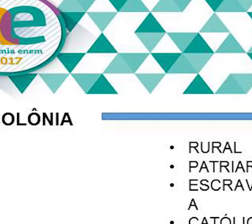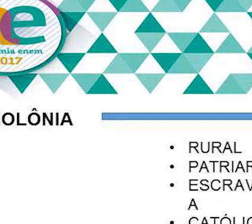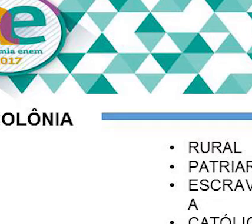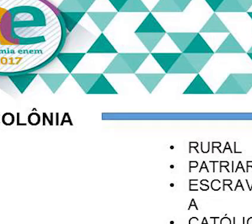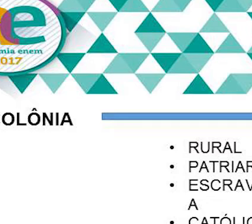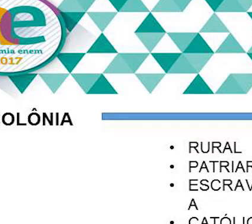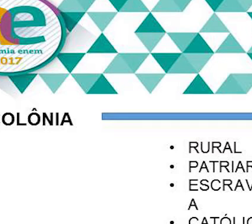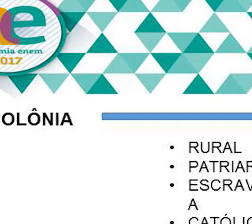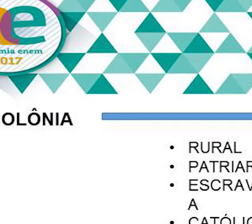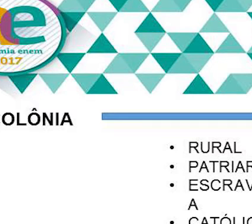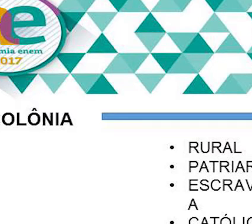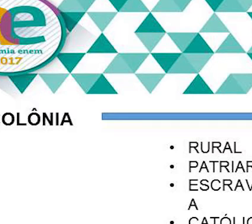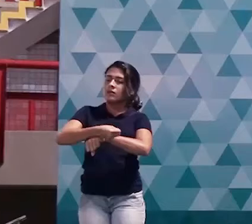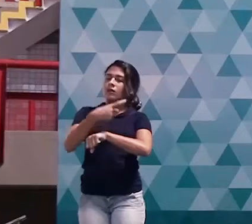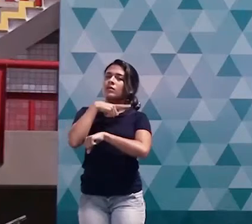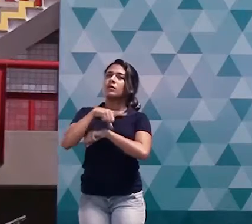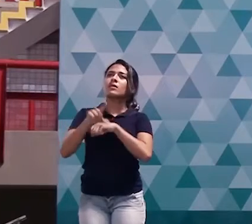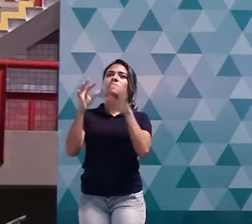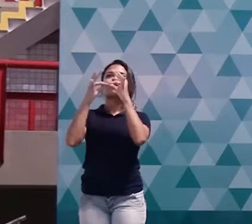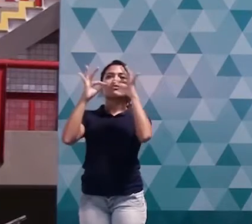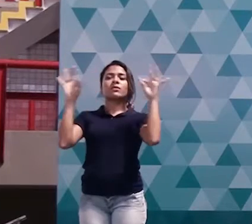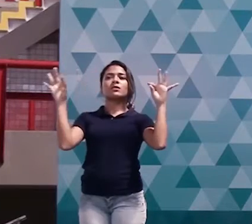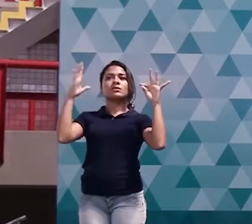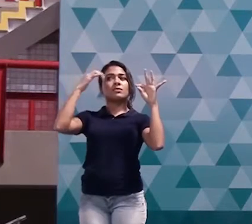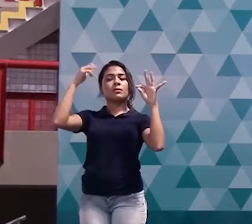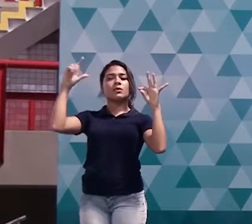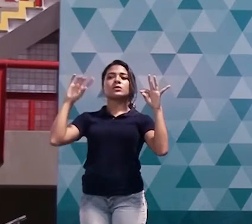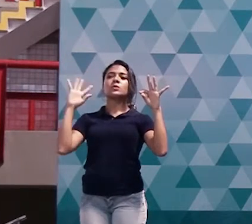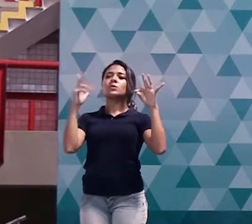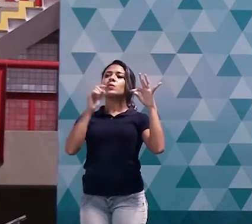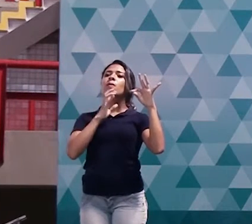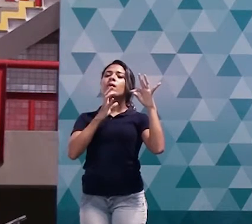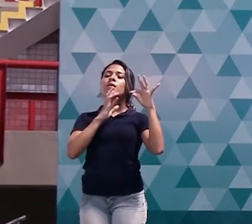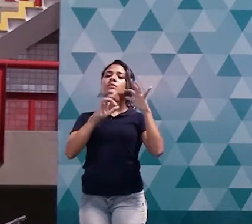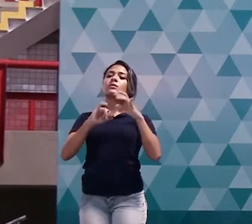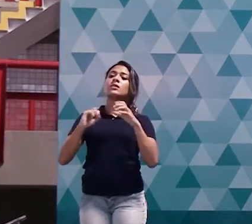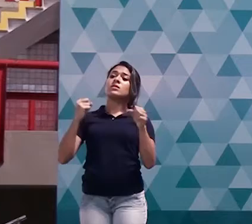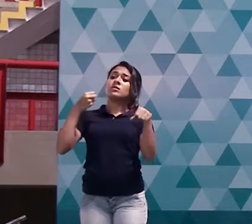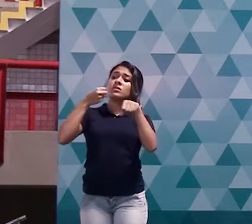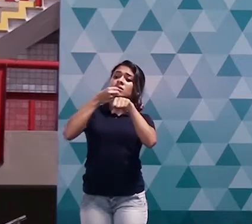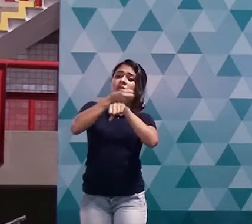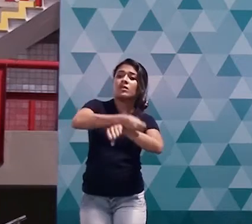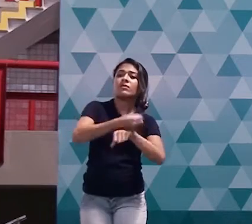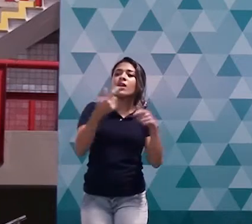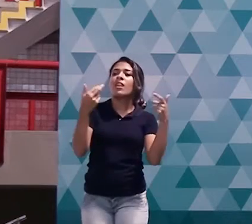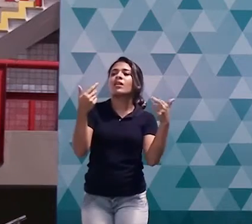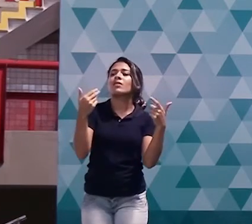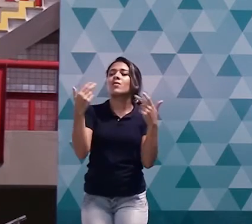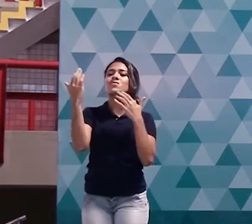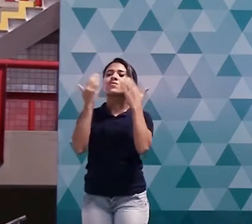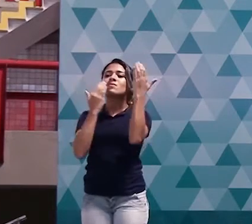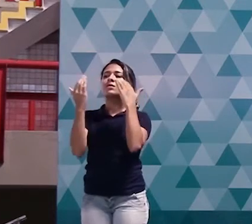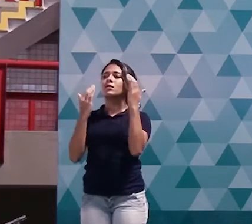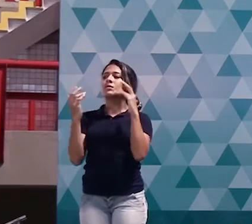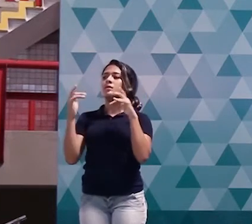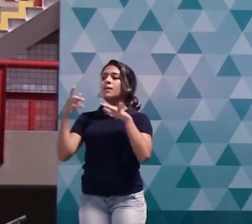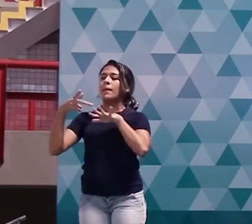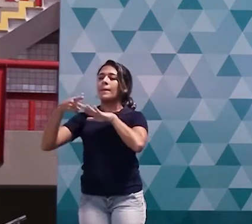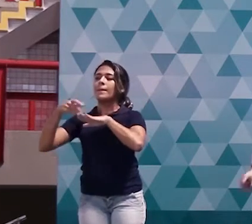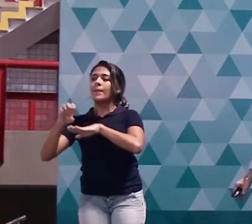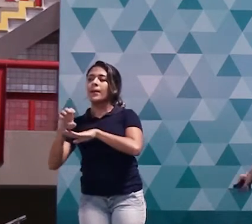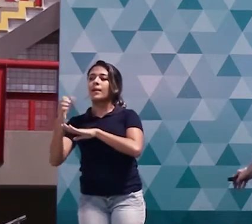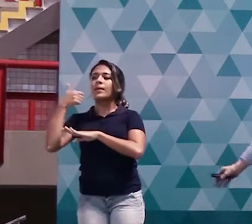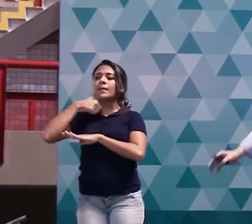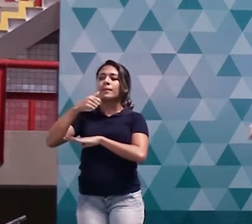Tem até uma frasezinha do jesuíta Antônio: os escravos são os pés e as mãos do senhor de engenho. Tudo é feito por eles.